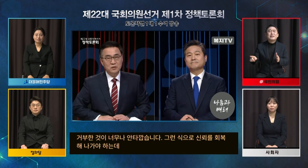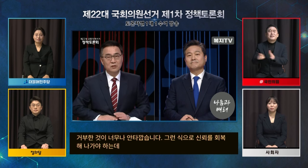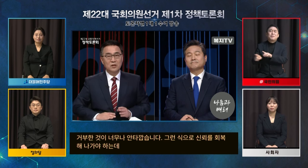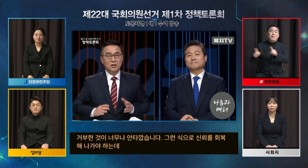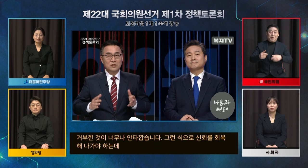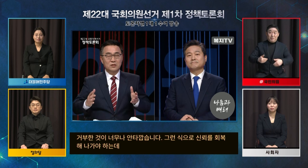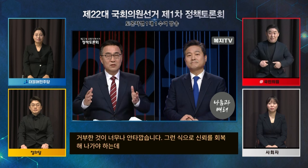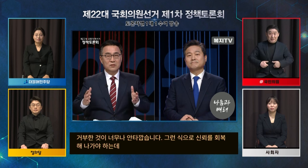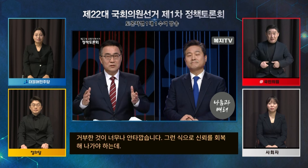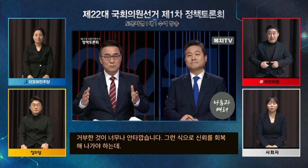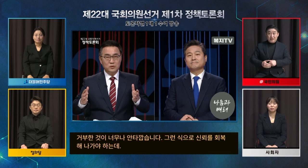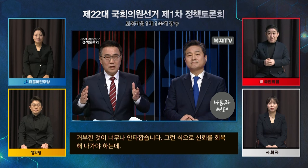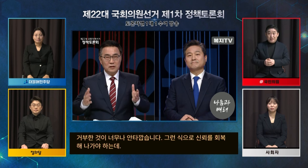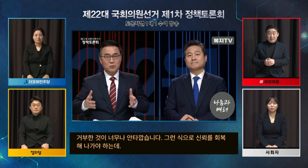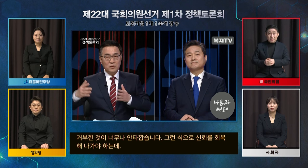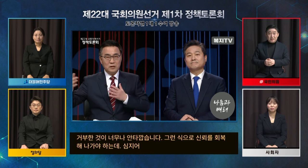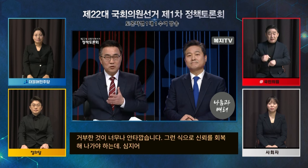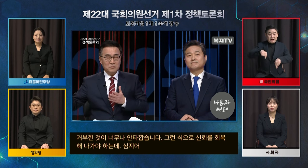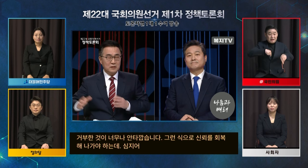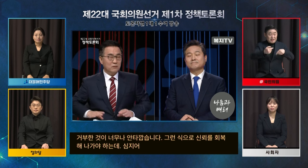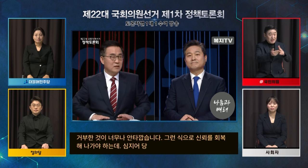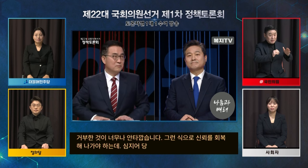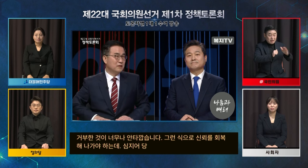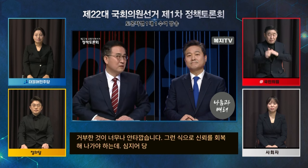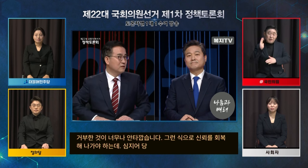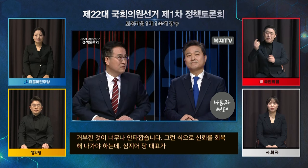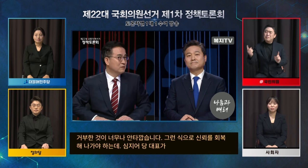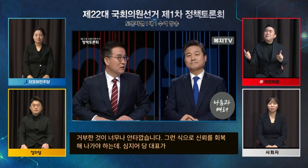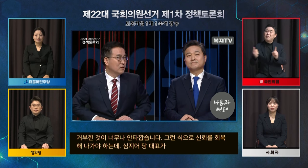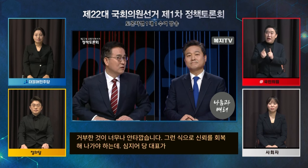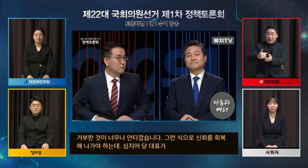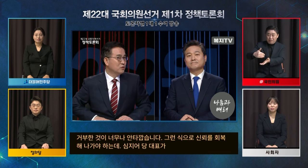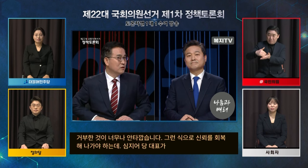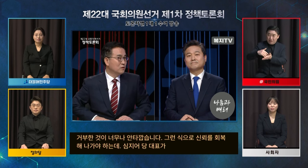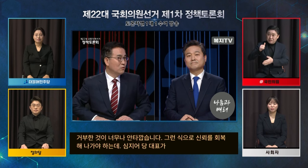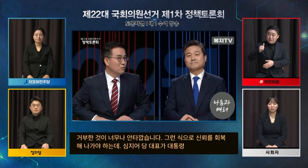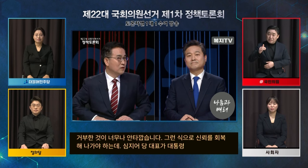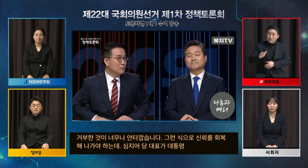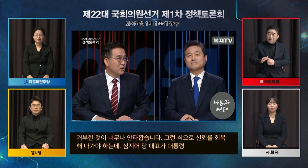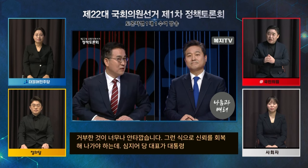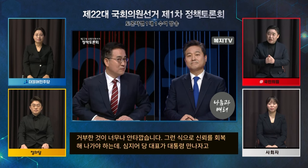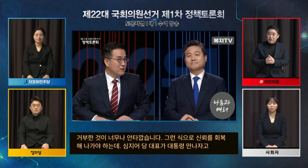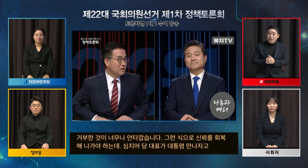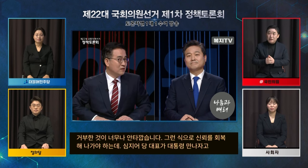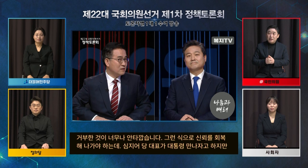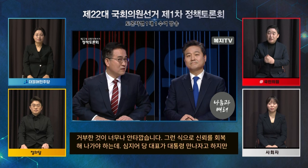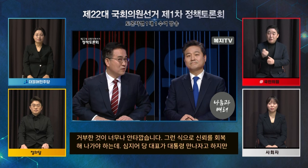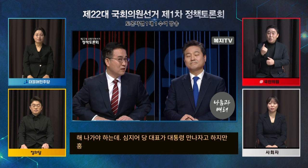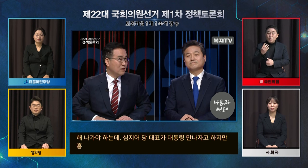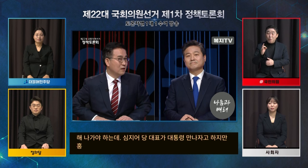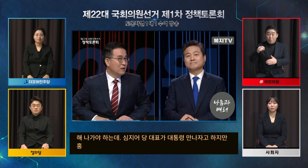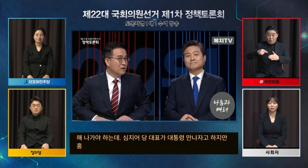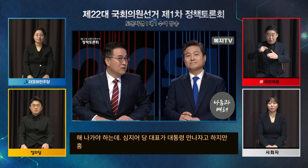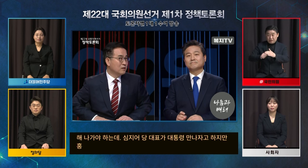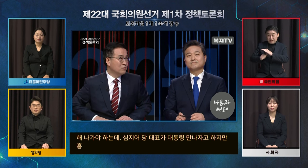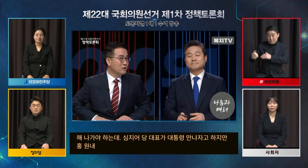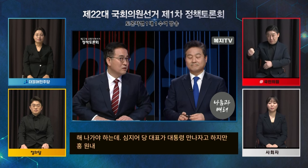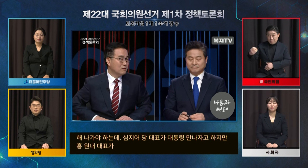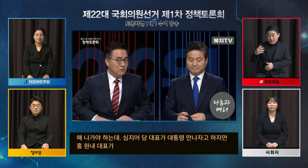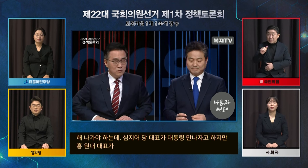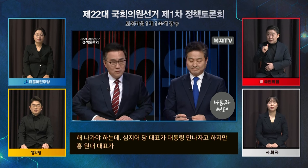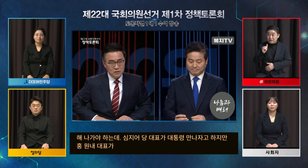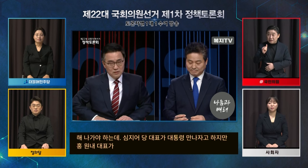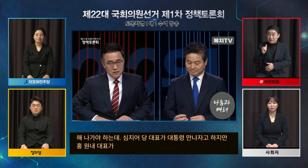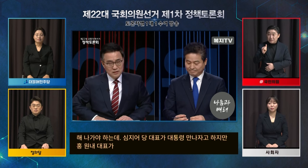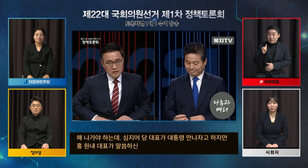심지어 당대표와 대통령이 만나자고 하지만 사실은 지금 우리 홍 원내대표가 말씀하신 적이 있지 않습니까? 이전에 우리